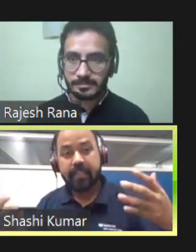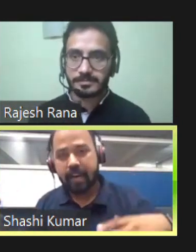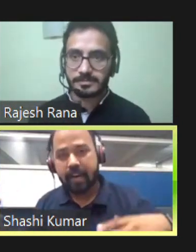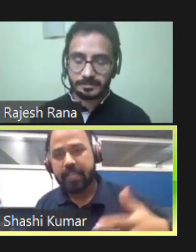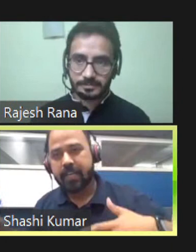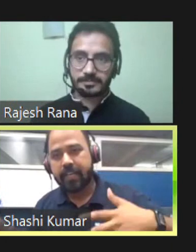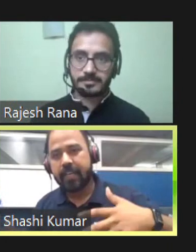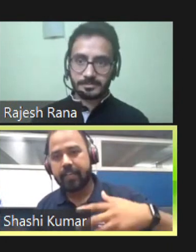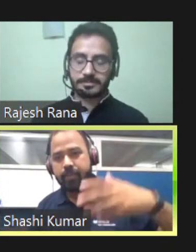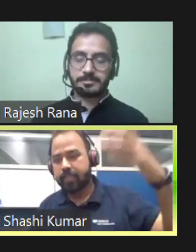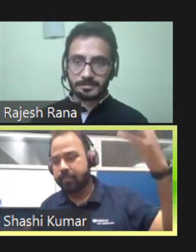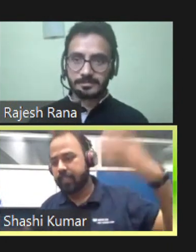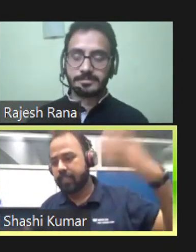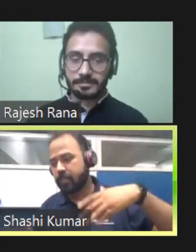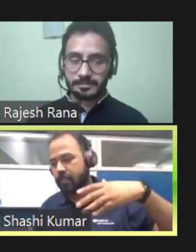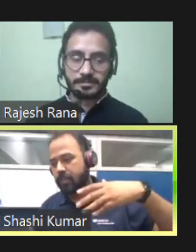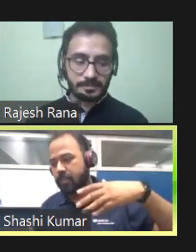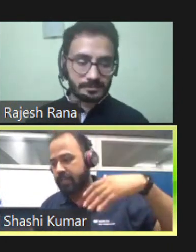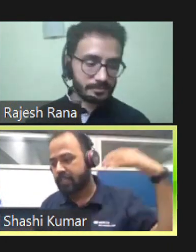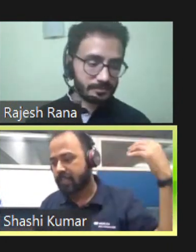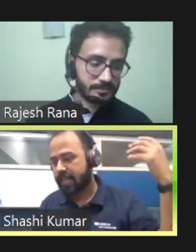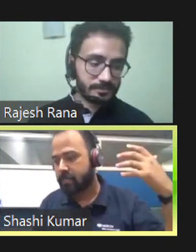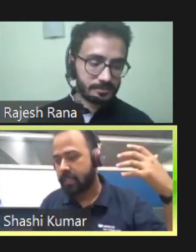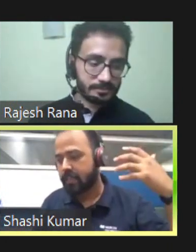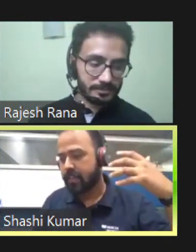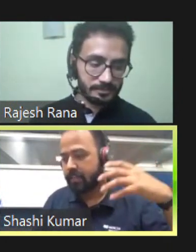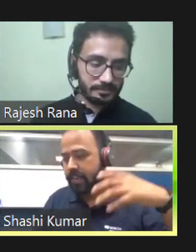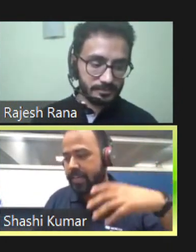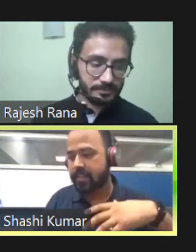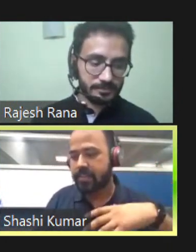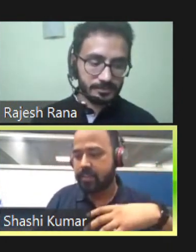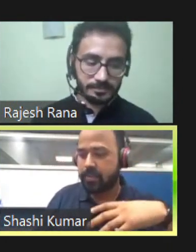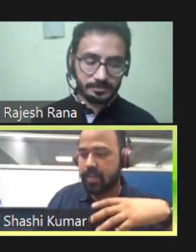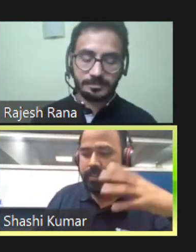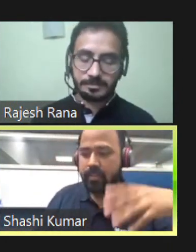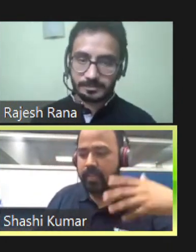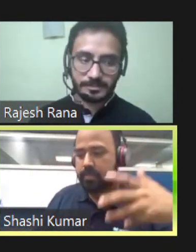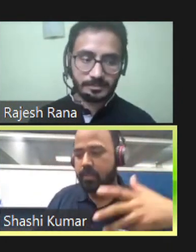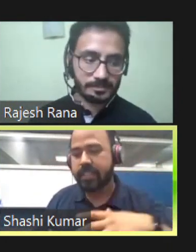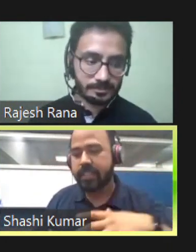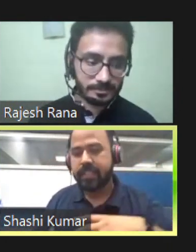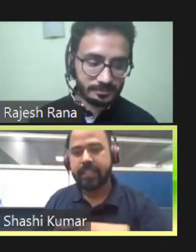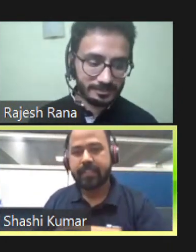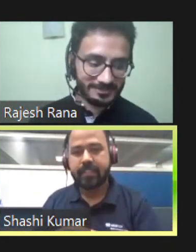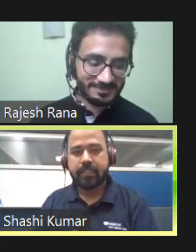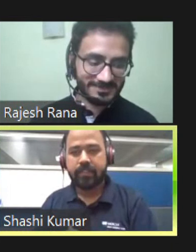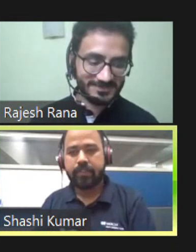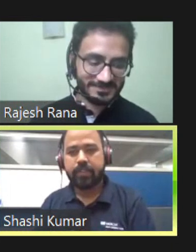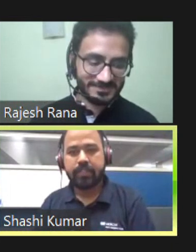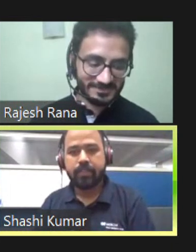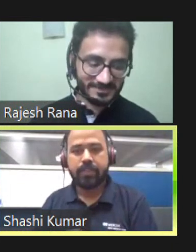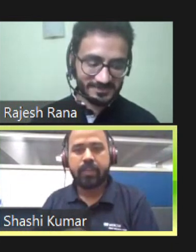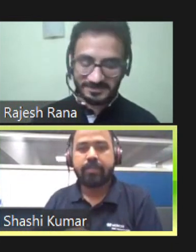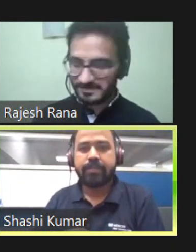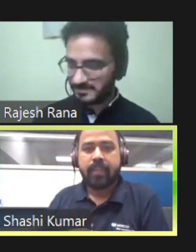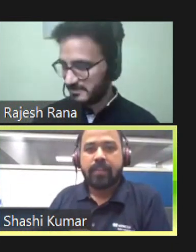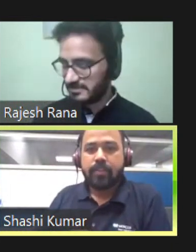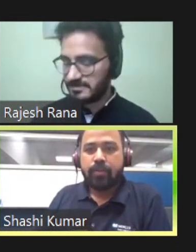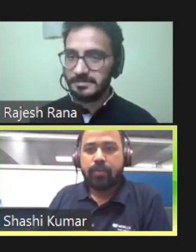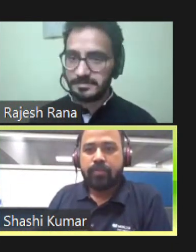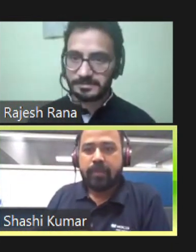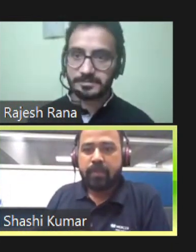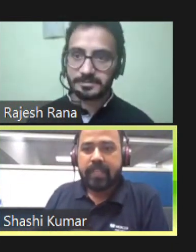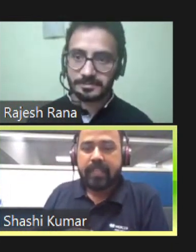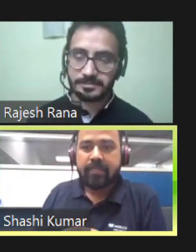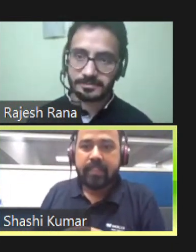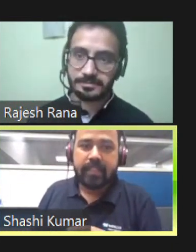कितना काम किया गया है, क्योंकि आपने देखा होगा previous slides में. Right answer, Rudransh. Now we are moving ahead. Good one. Good job. So